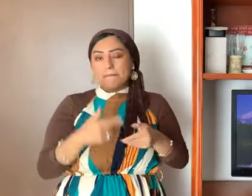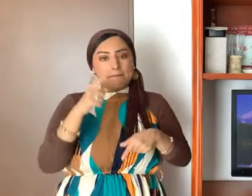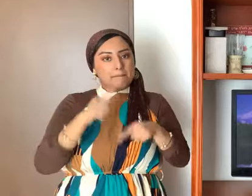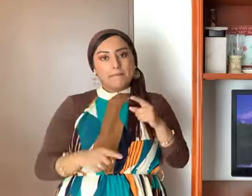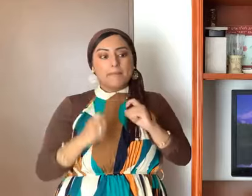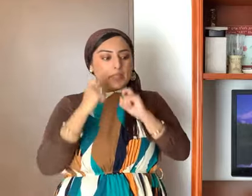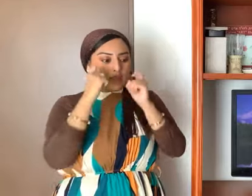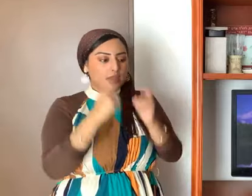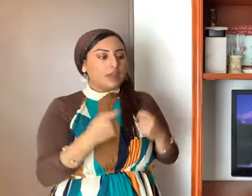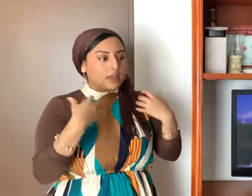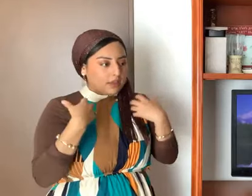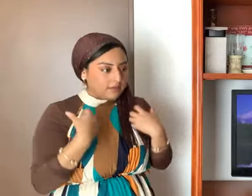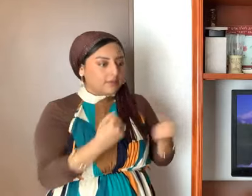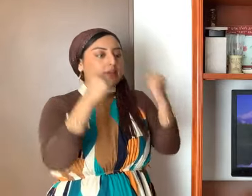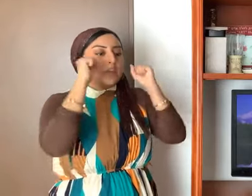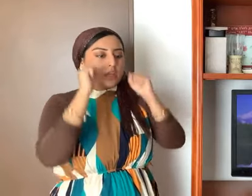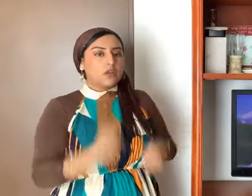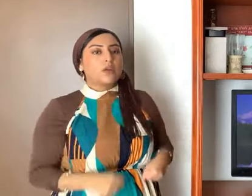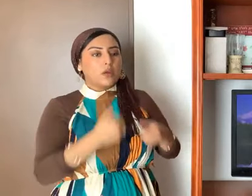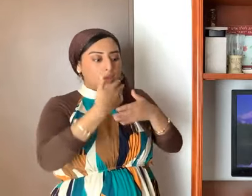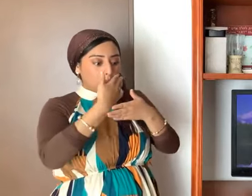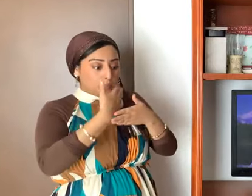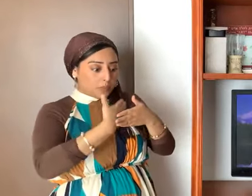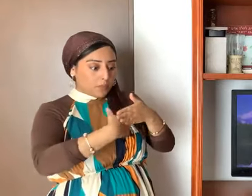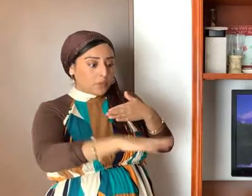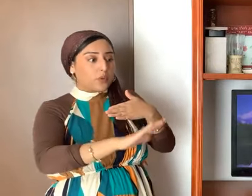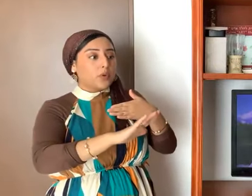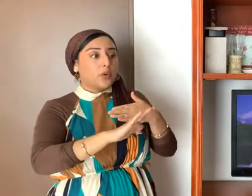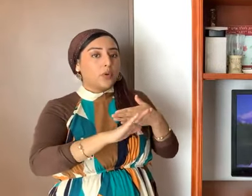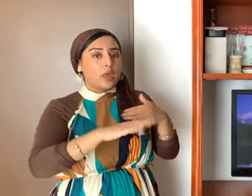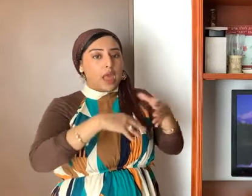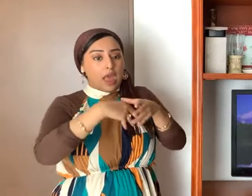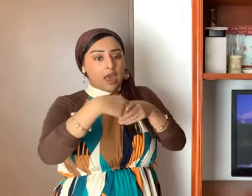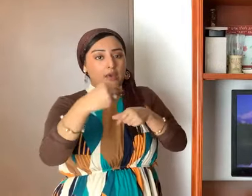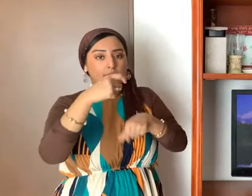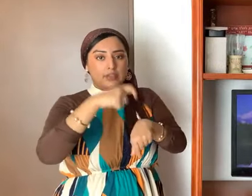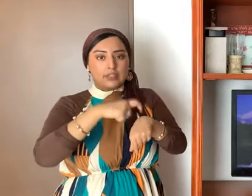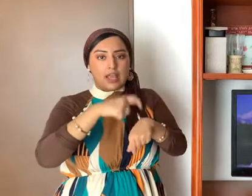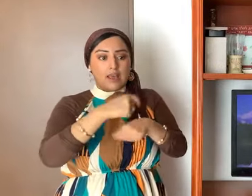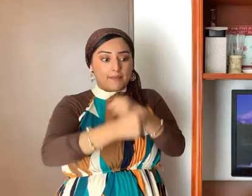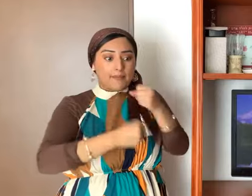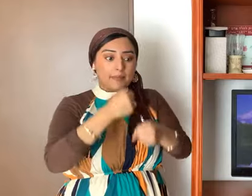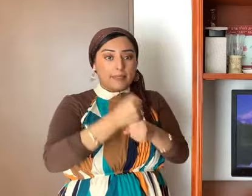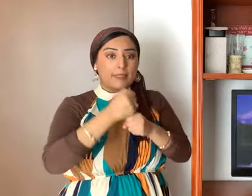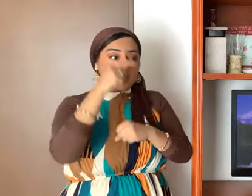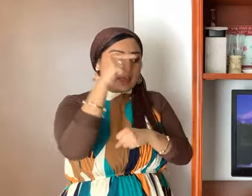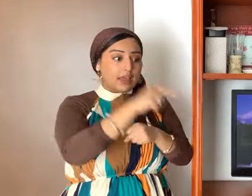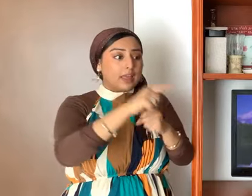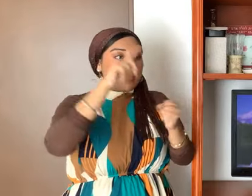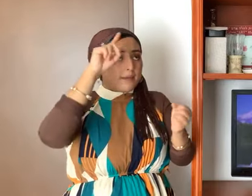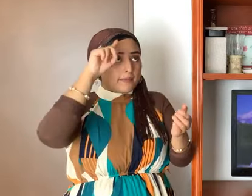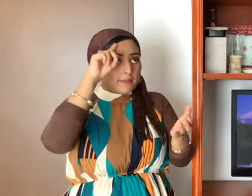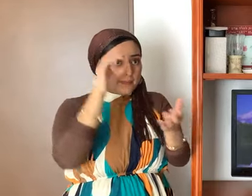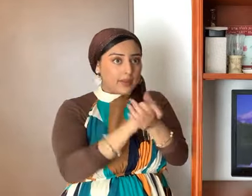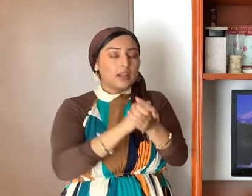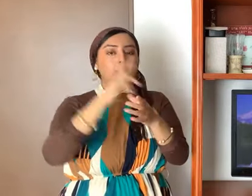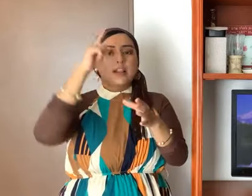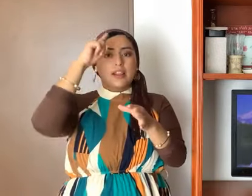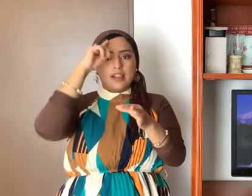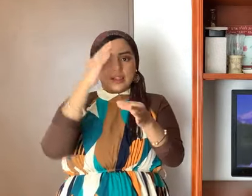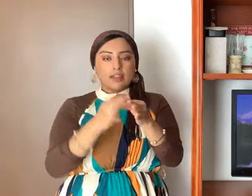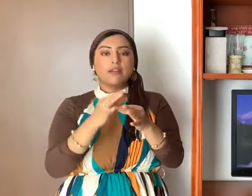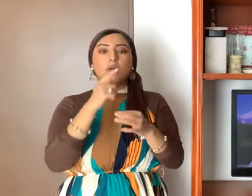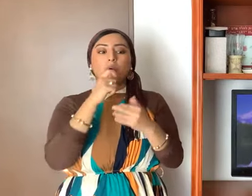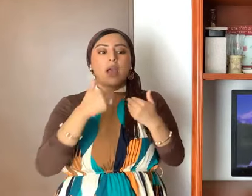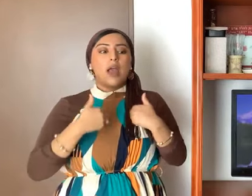recibió fuerza para concebir y dio a luz aún fuera del tiempo de la edad, porque creyó que era fiel quien lo